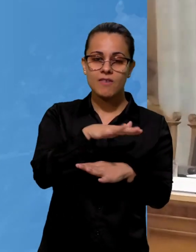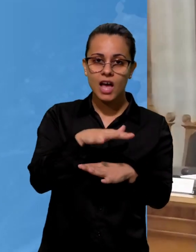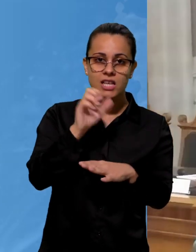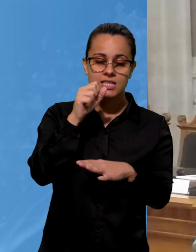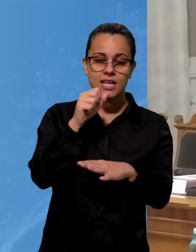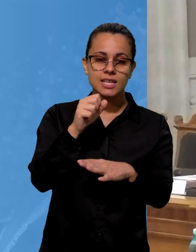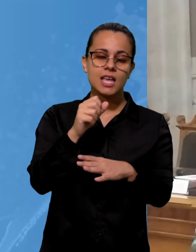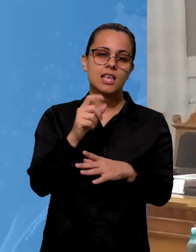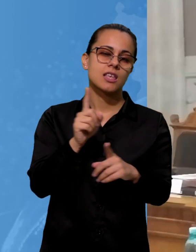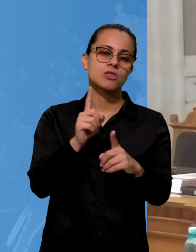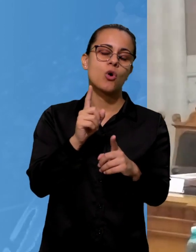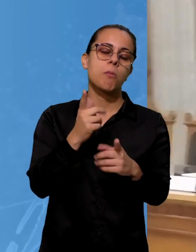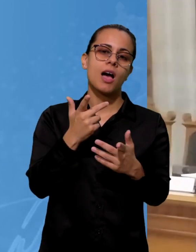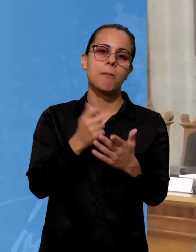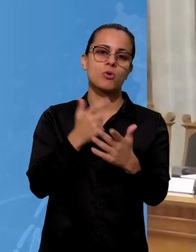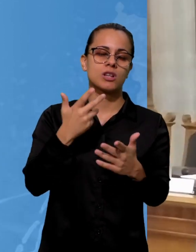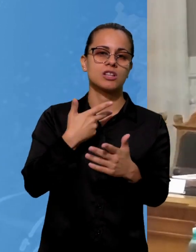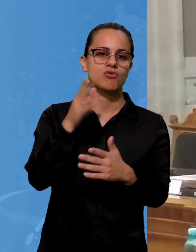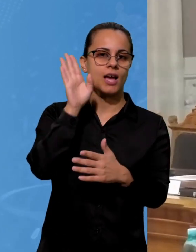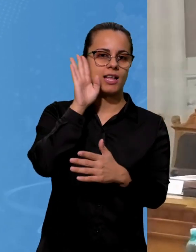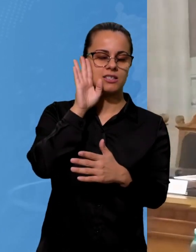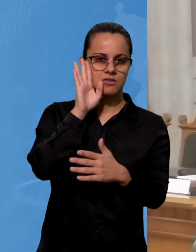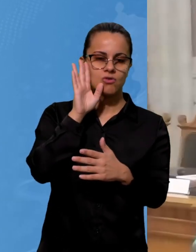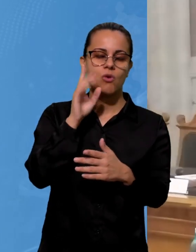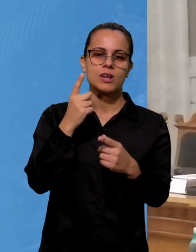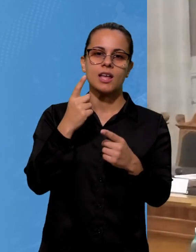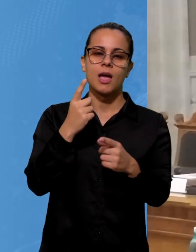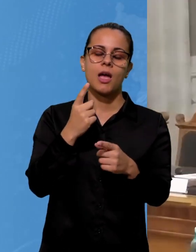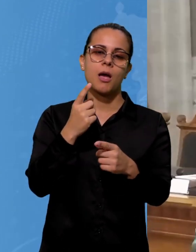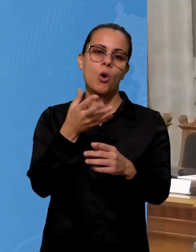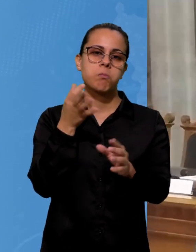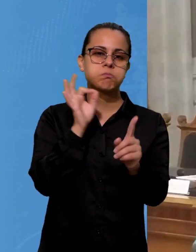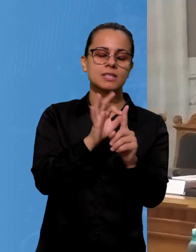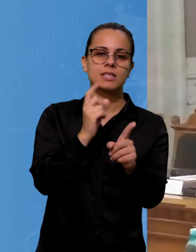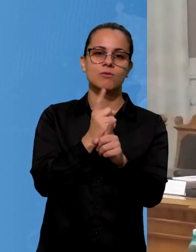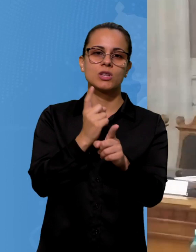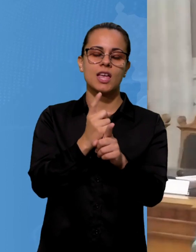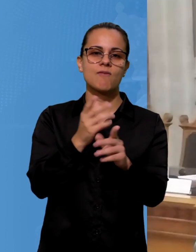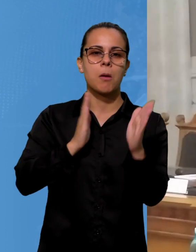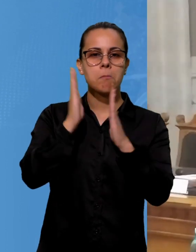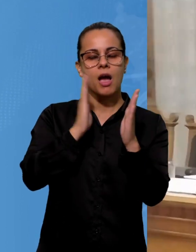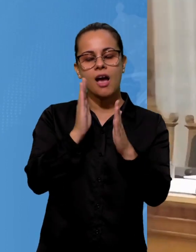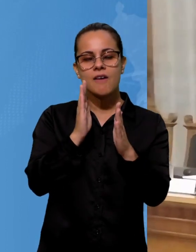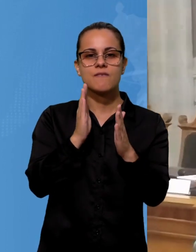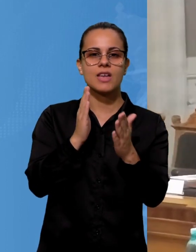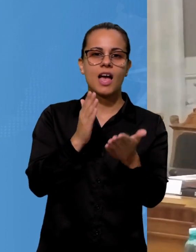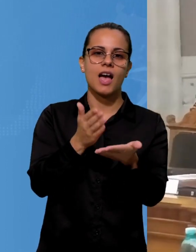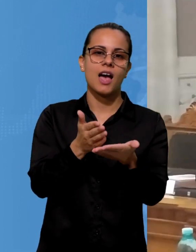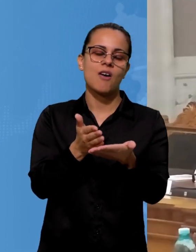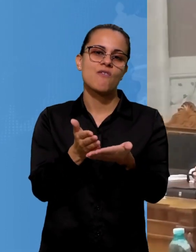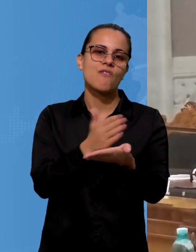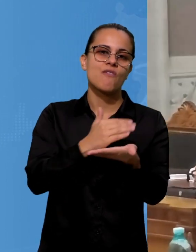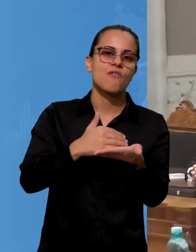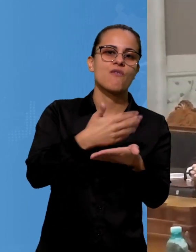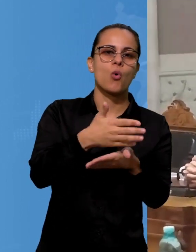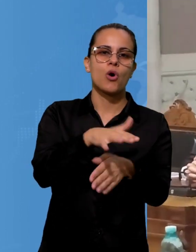è che mantenere un livello di attenzione tale da far sì che la mafia debba essere